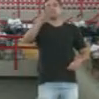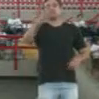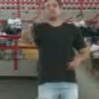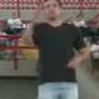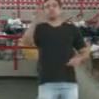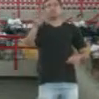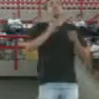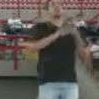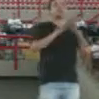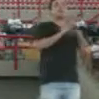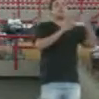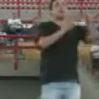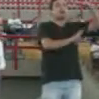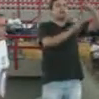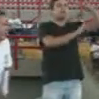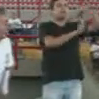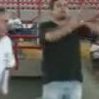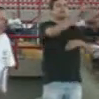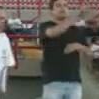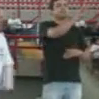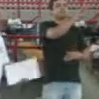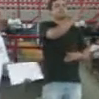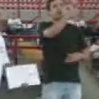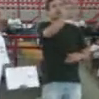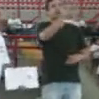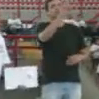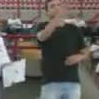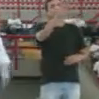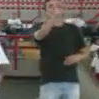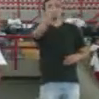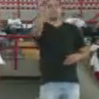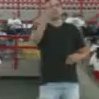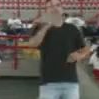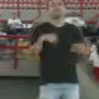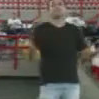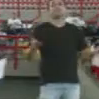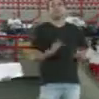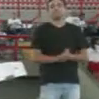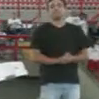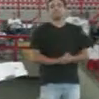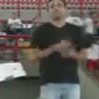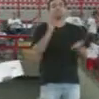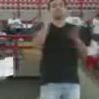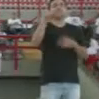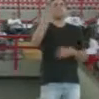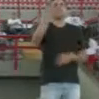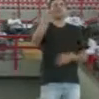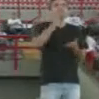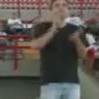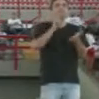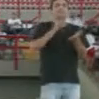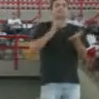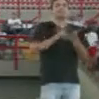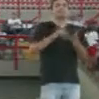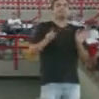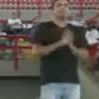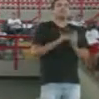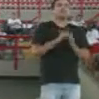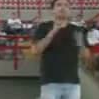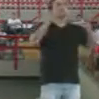Como é o nome do reitor? Jesualdo Faria. Você vai querer o quê? Aí você para, é mesmo, rapaz, se eu não rezar eu estou